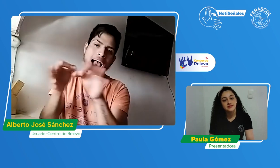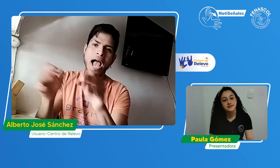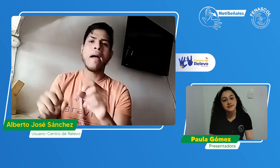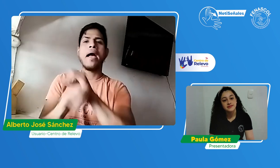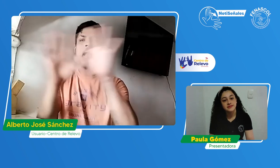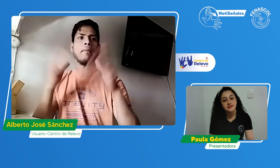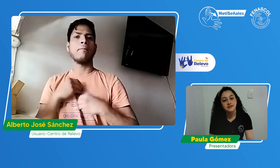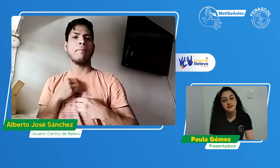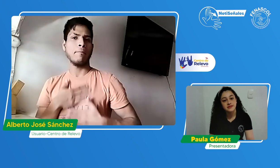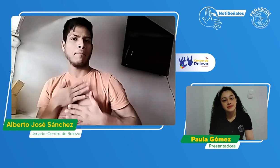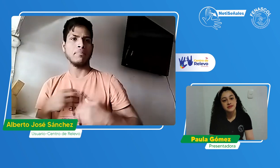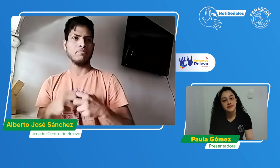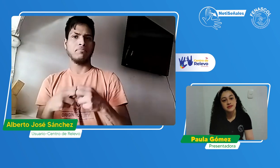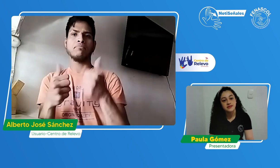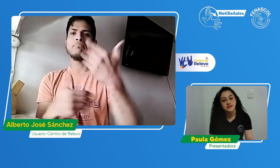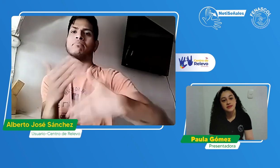comunicación